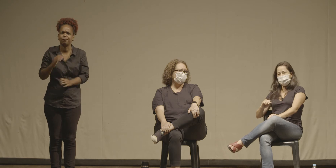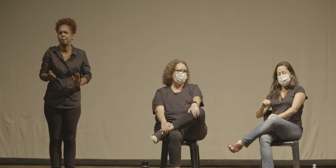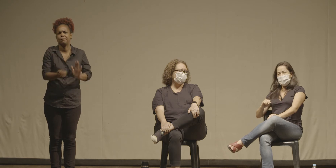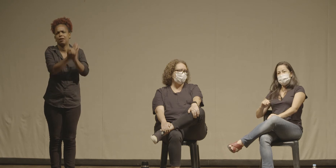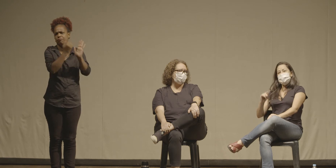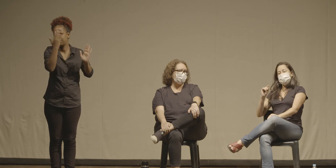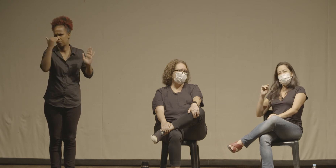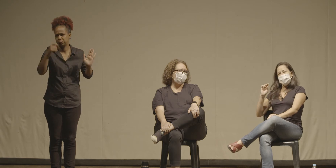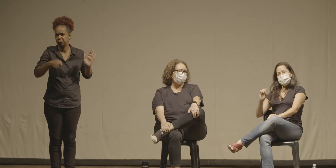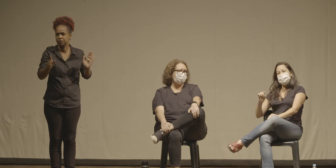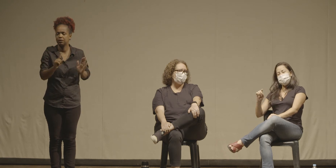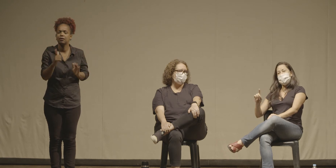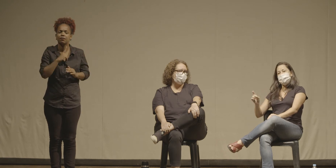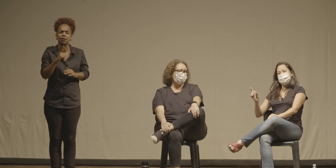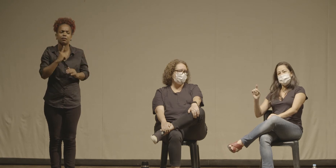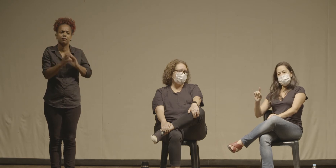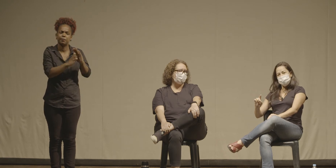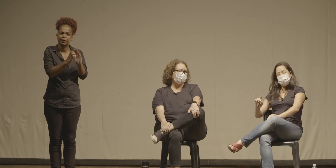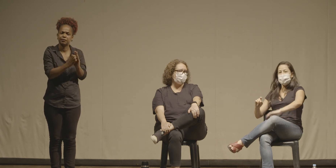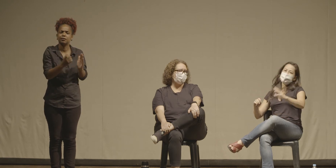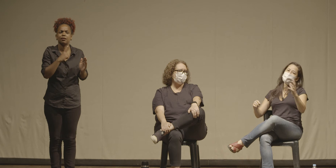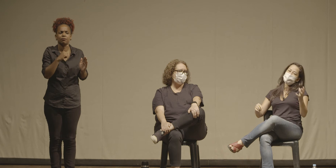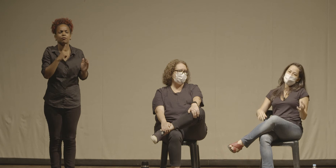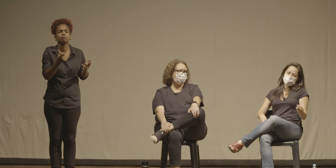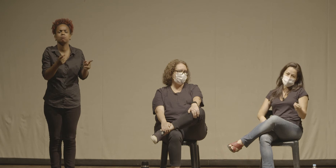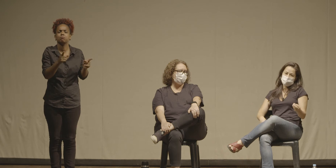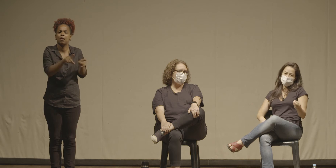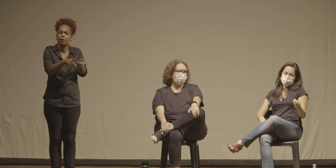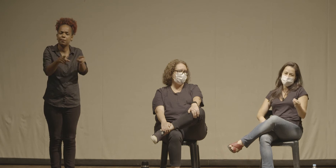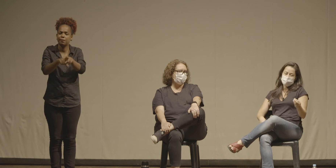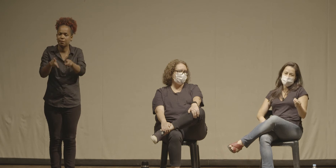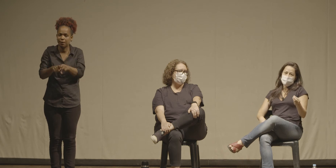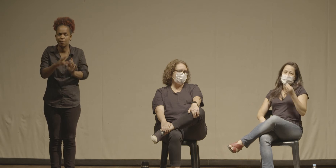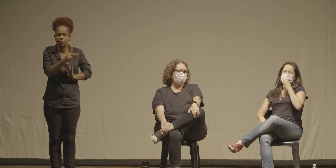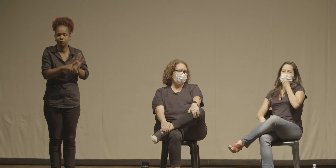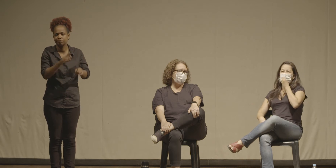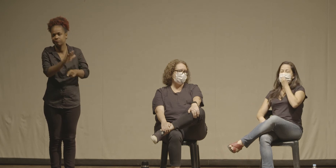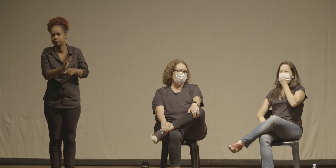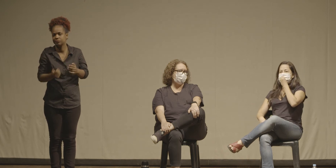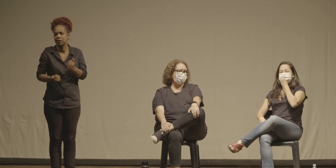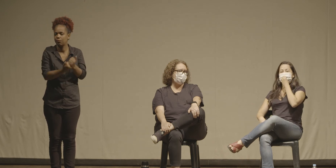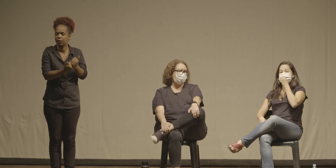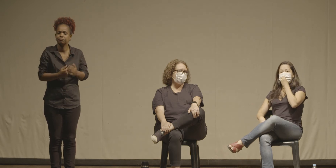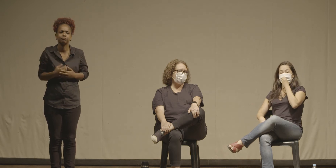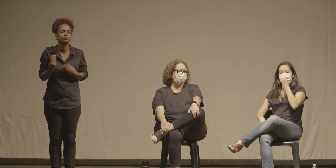marca. Eu preciso de pequenas marcas que se unam para viabilizar um projeto. Como é que se faz